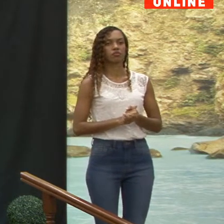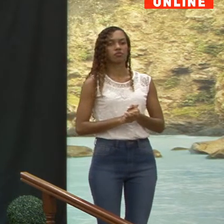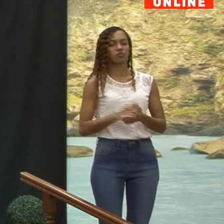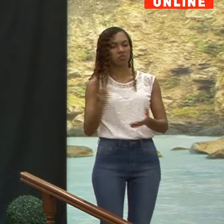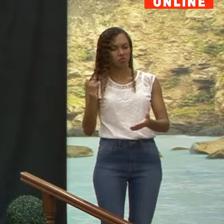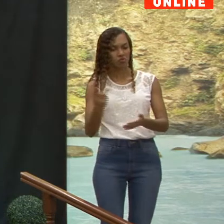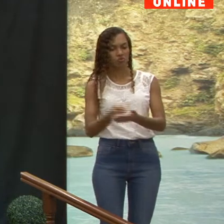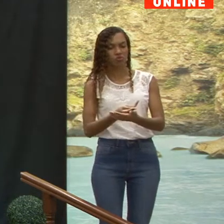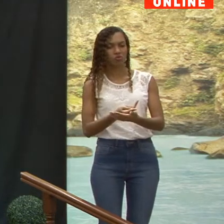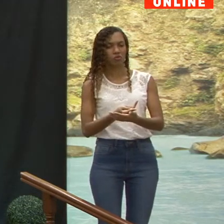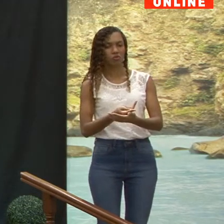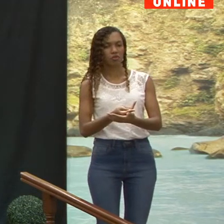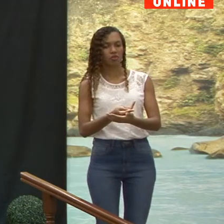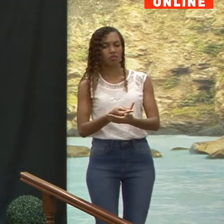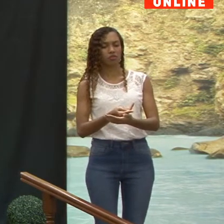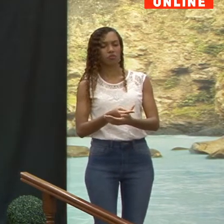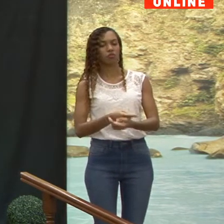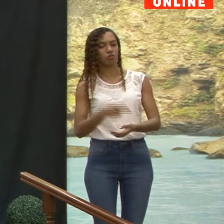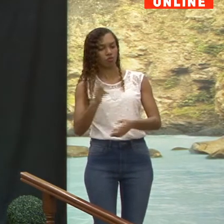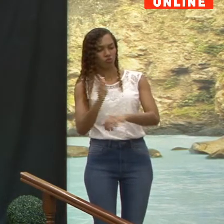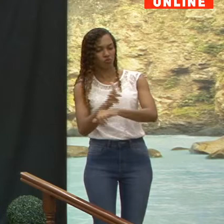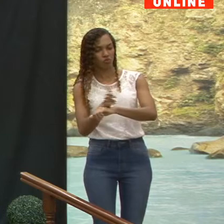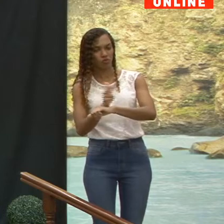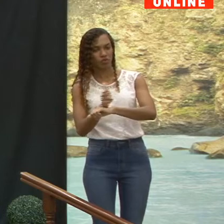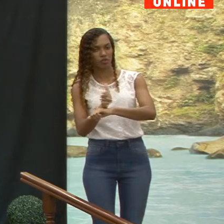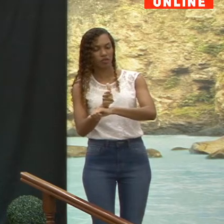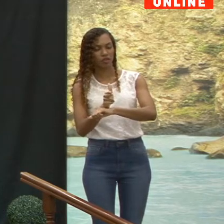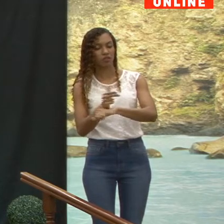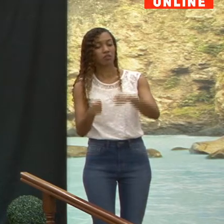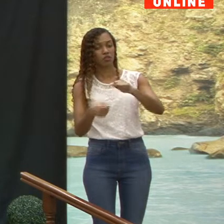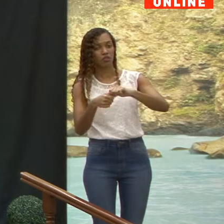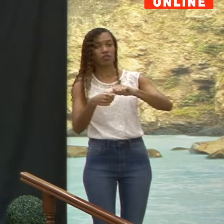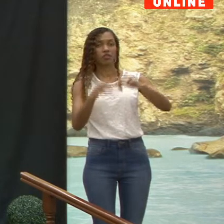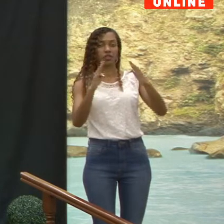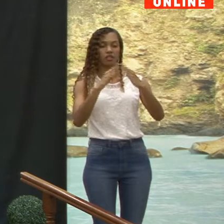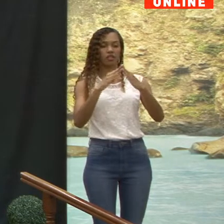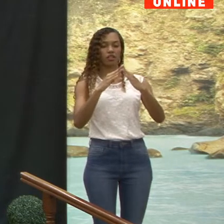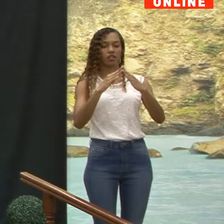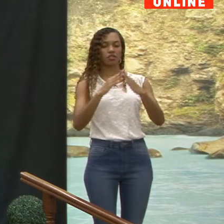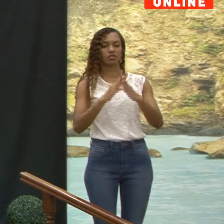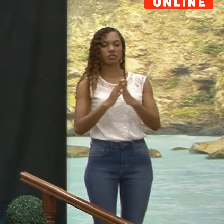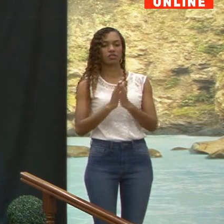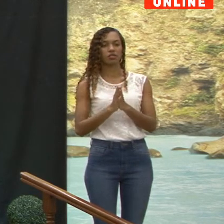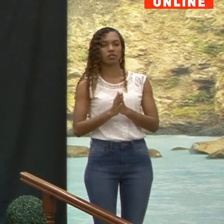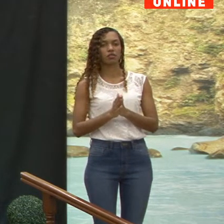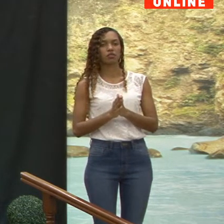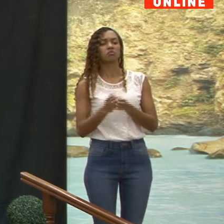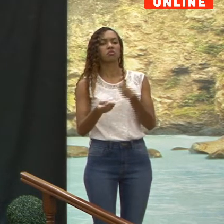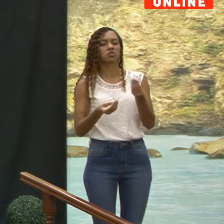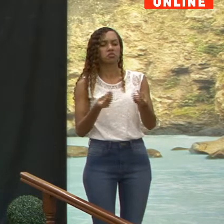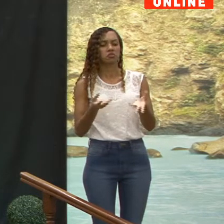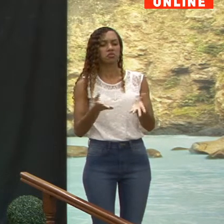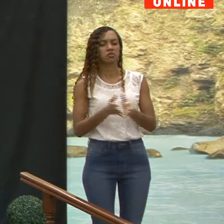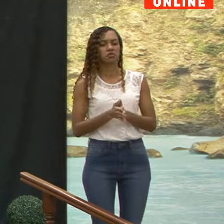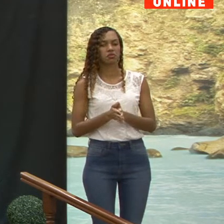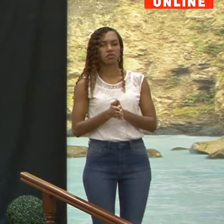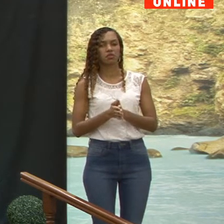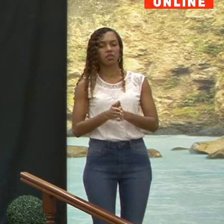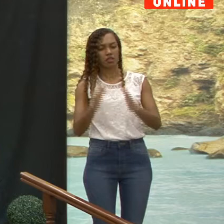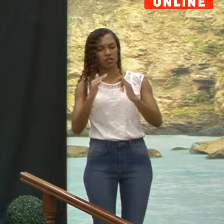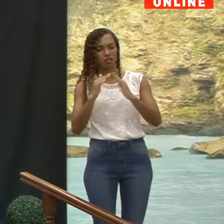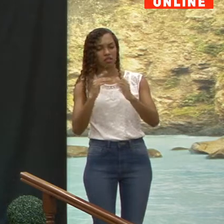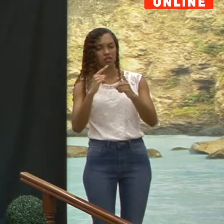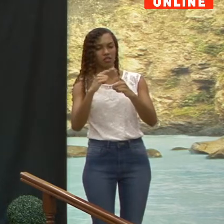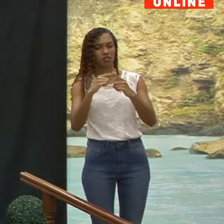casa. Mas será que essa é a igreja que Deus está almejando para recepcionar nas nuvens,